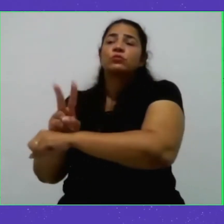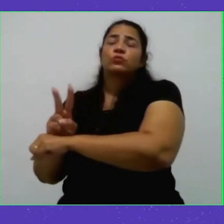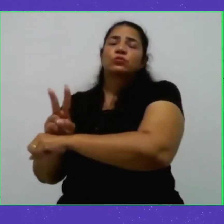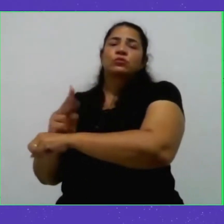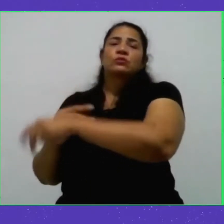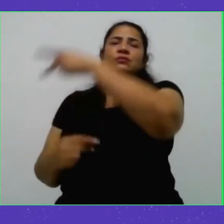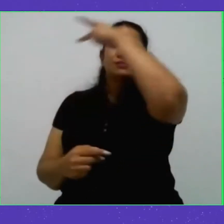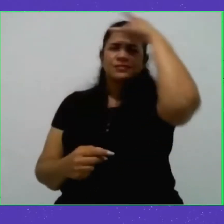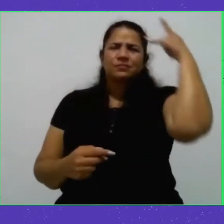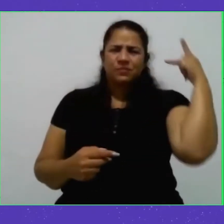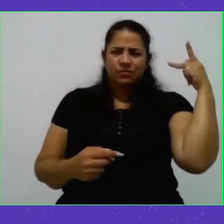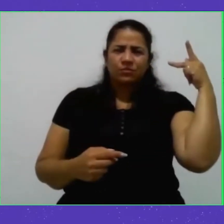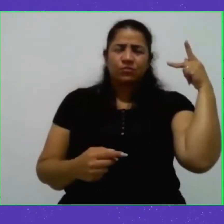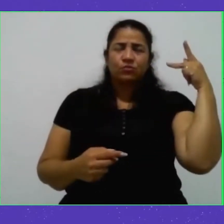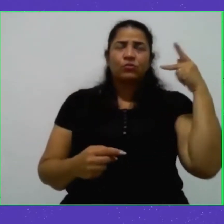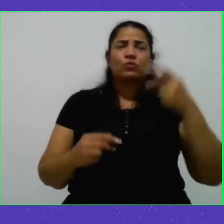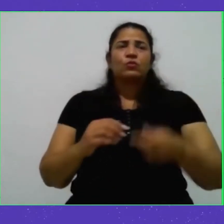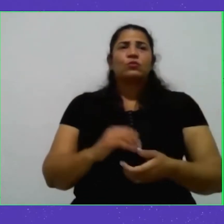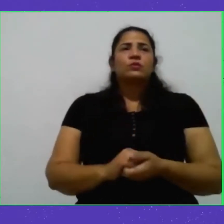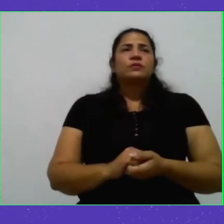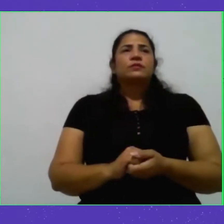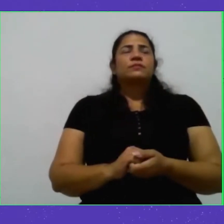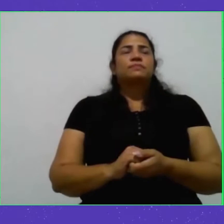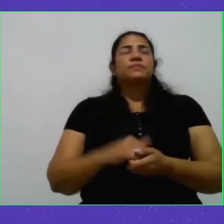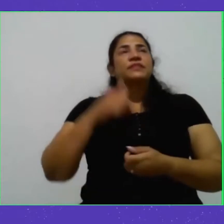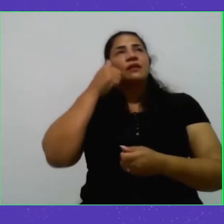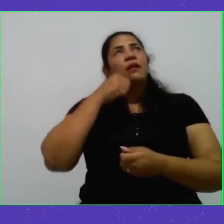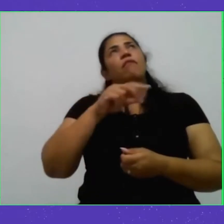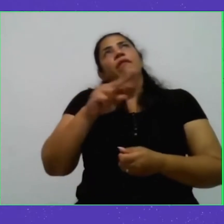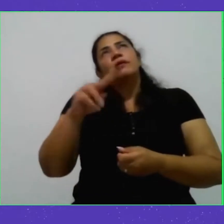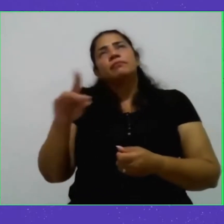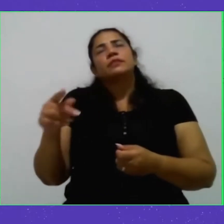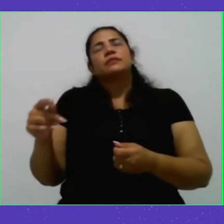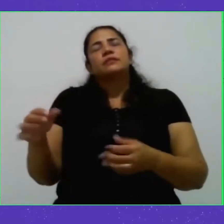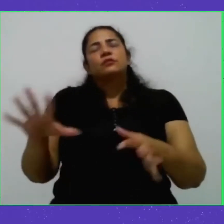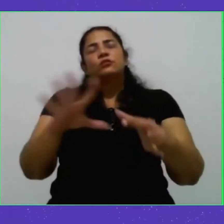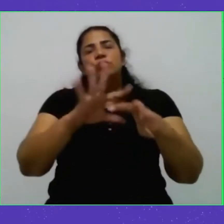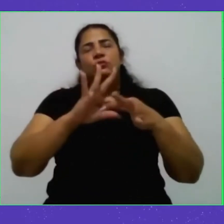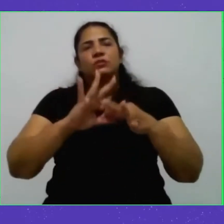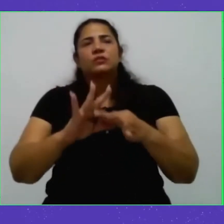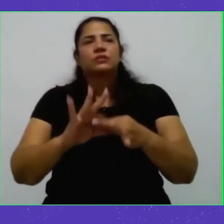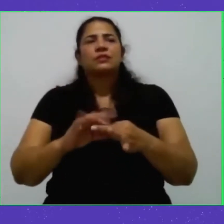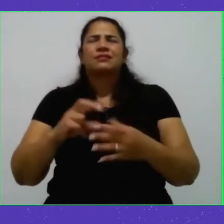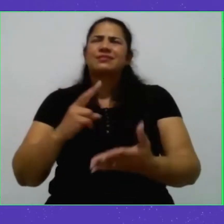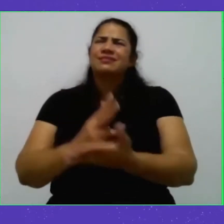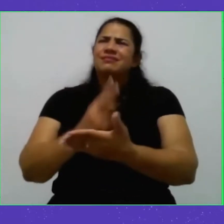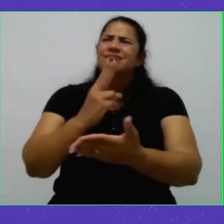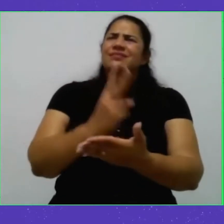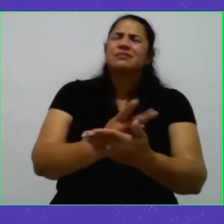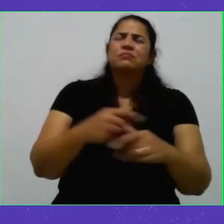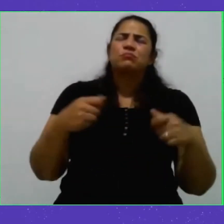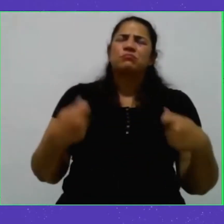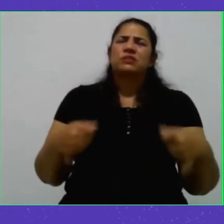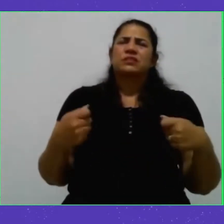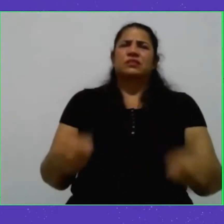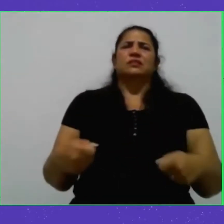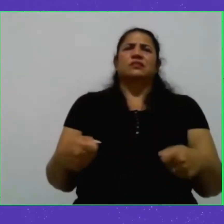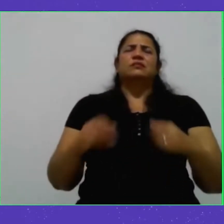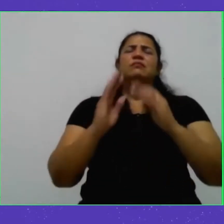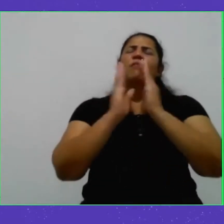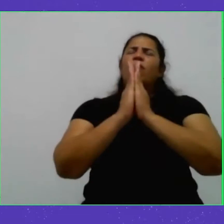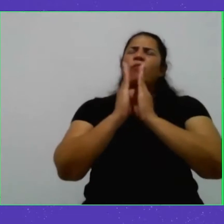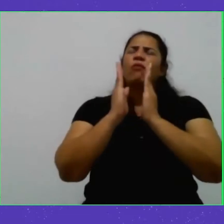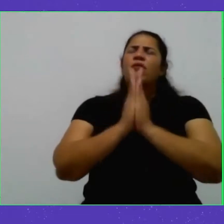irmãs conectadas, irmãos conectados, o tempo todo tem que ter uma vida cingida, porque nós deparamos